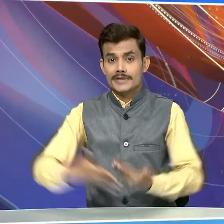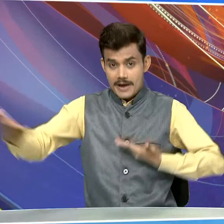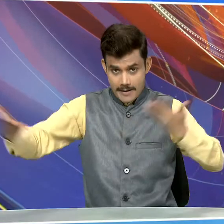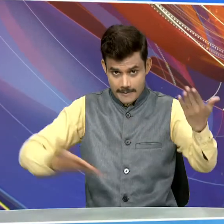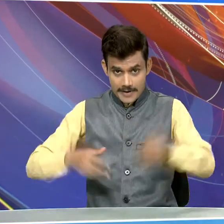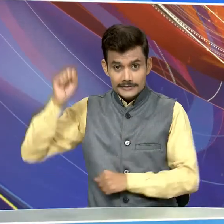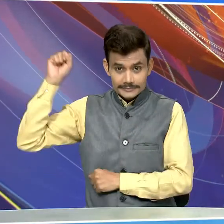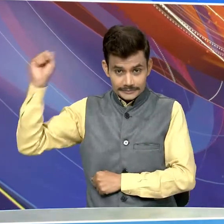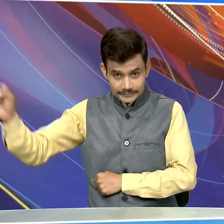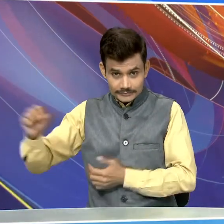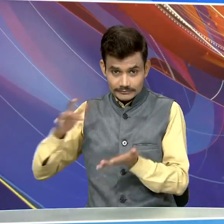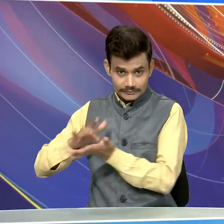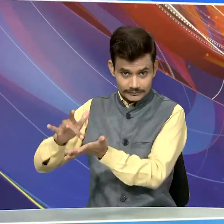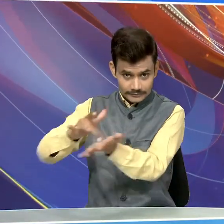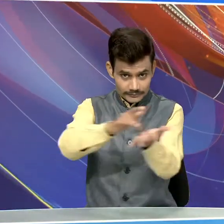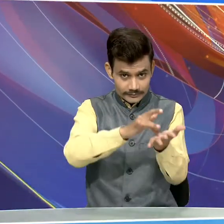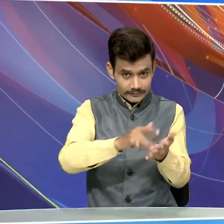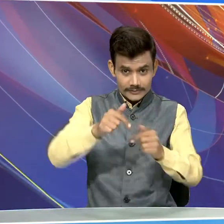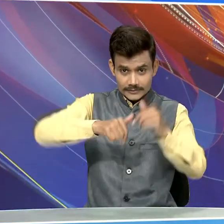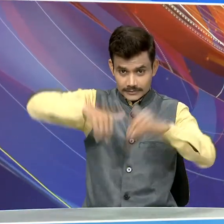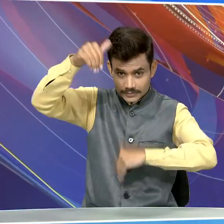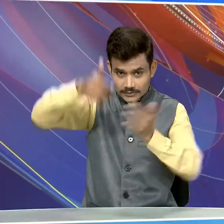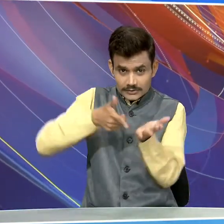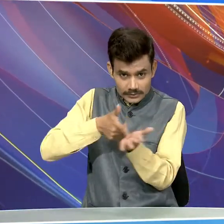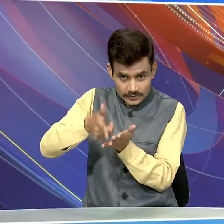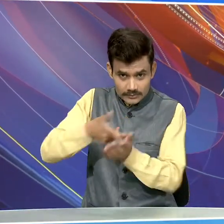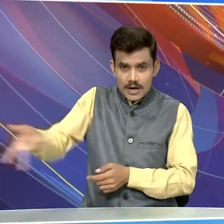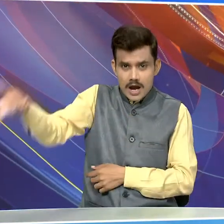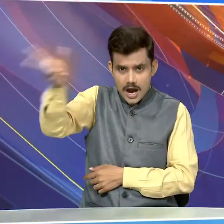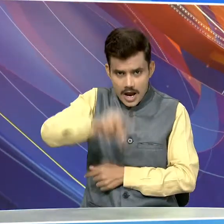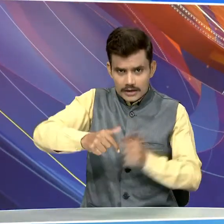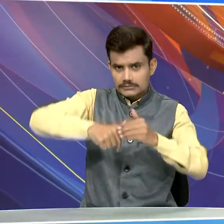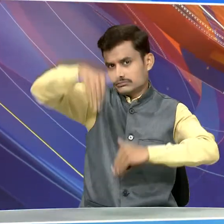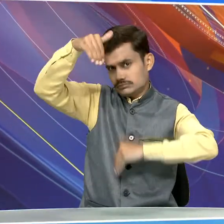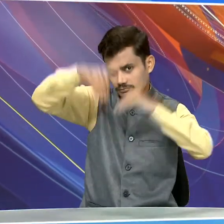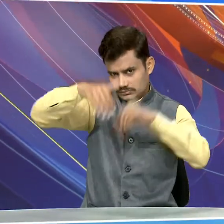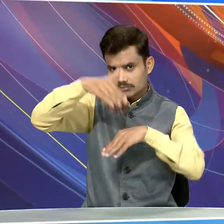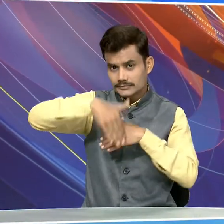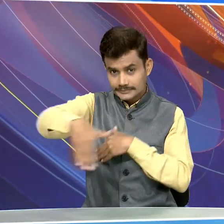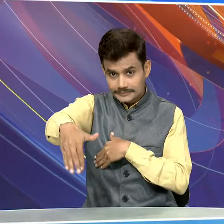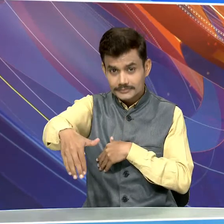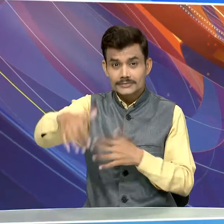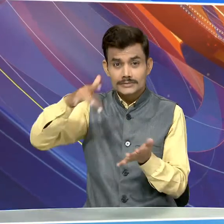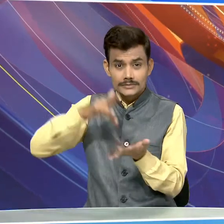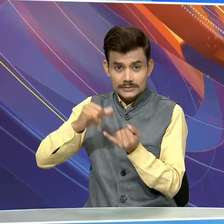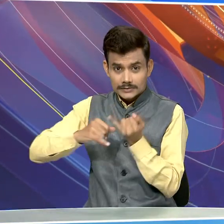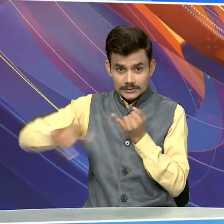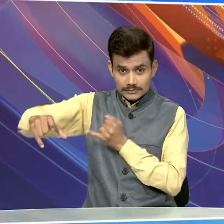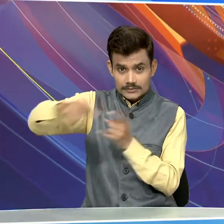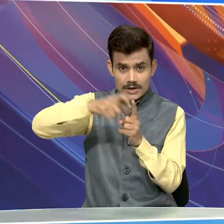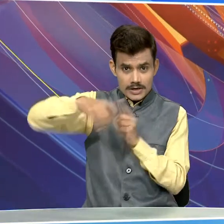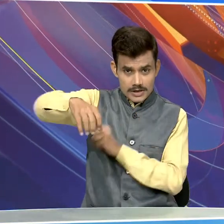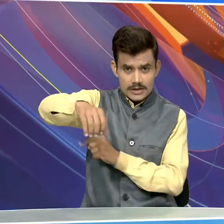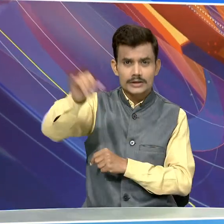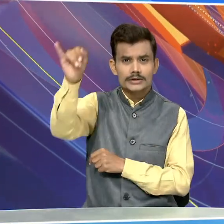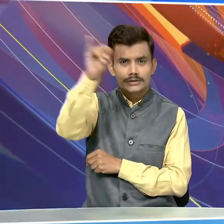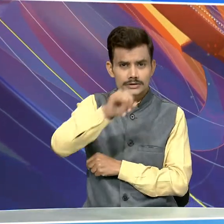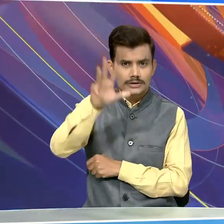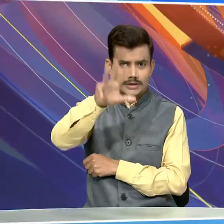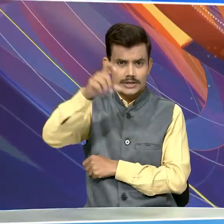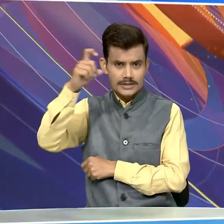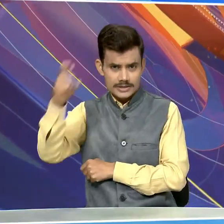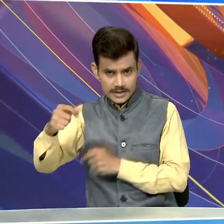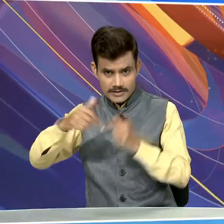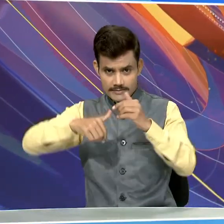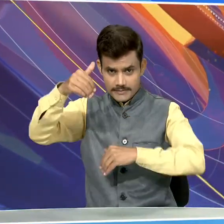पश्चिम बंगाल के कई जिलों में पंचायत चुनाव के लिए फिर से वोट डाले जा रहे हैं। इन जिलों के कुल 697